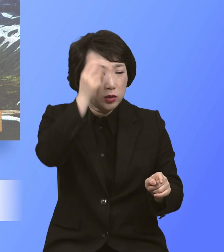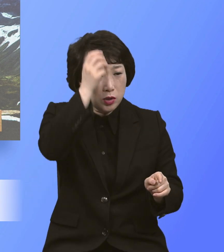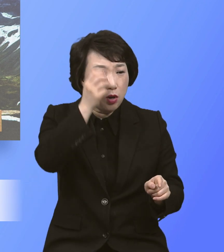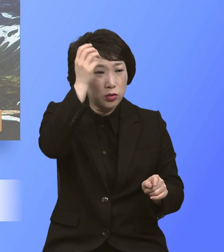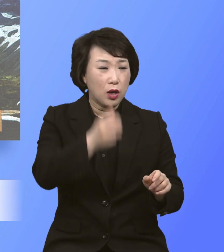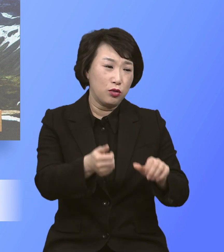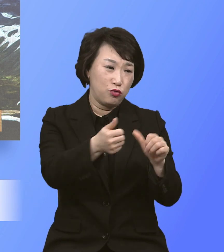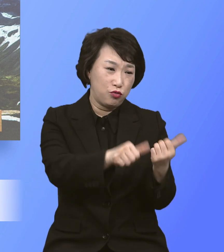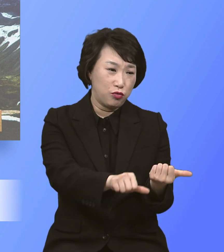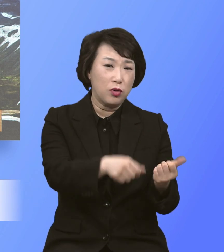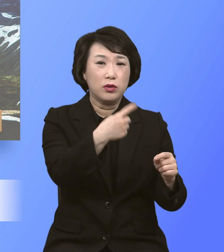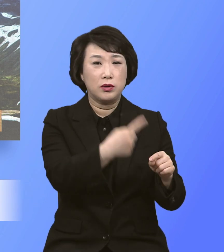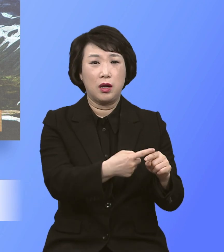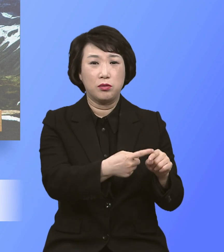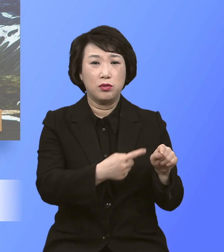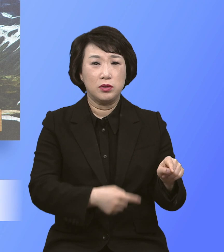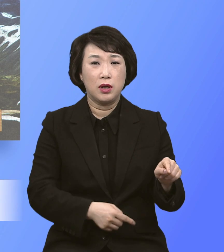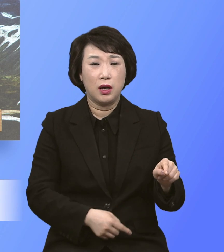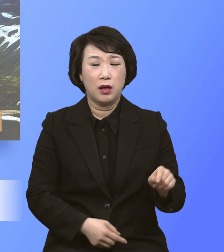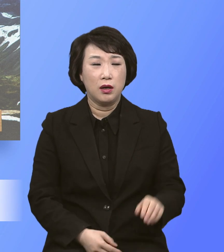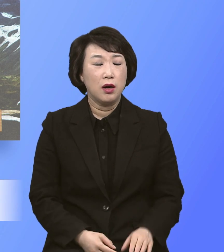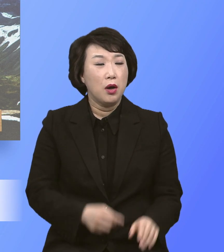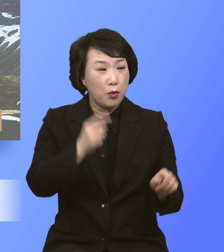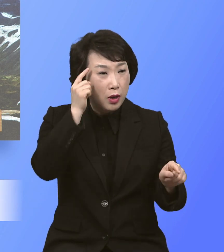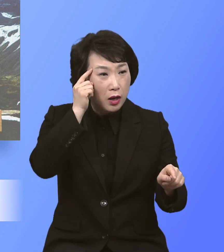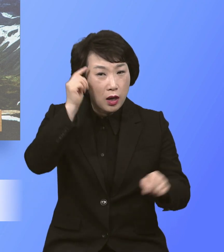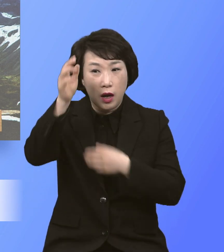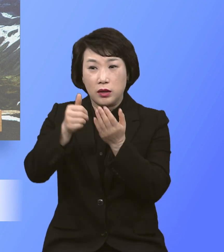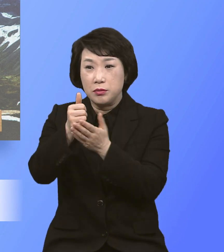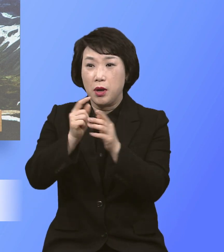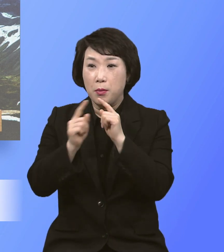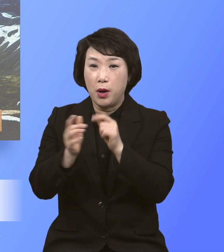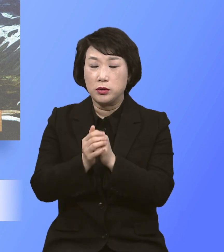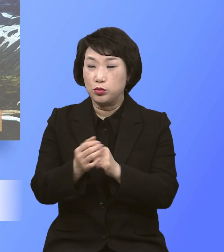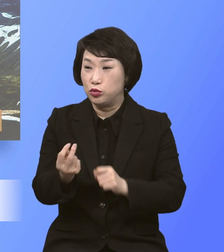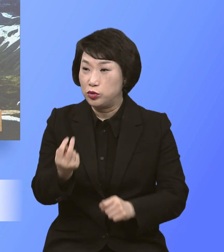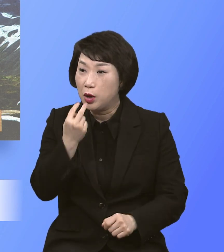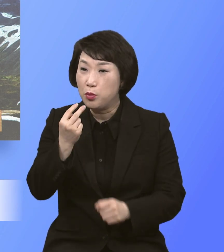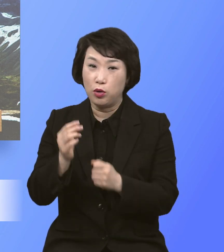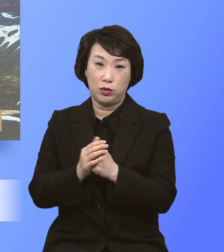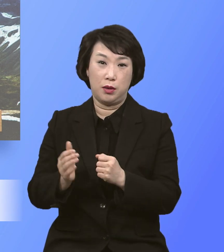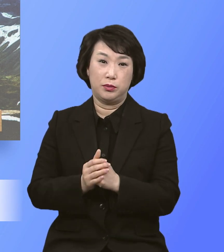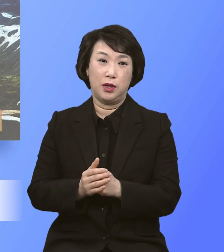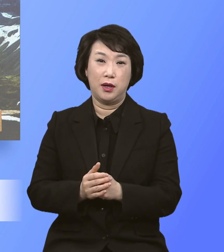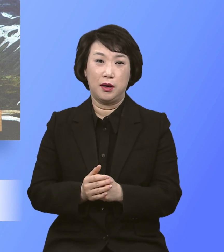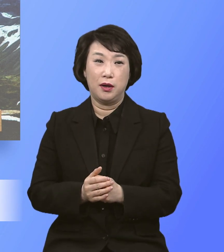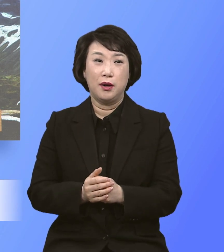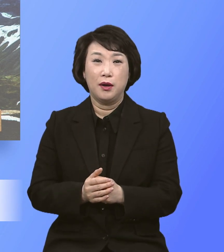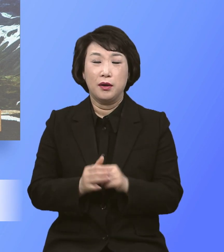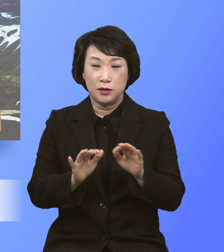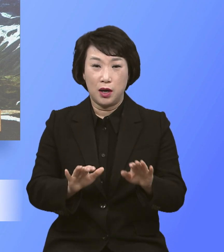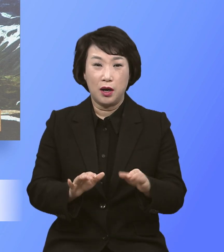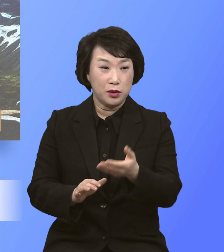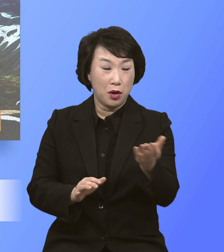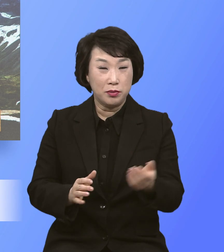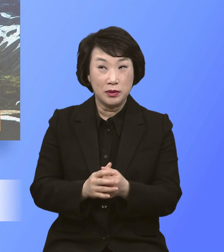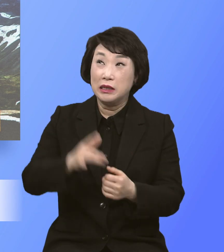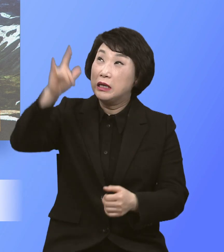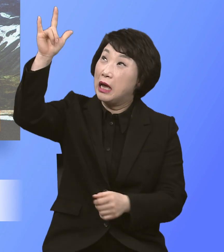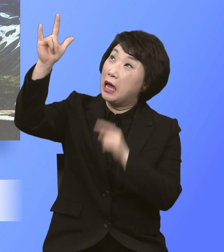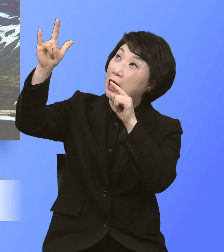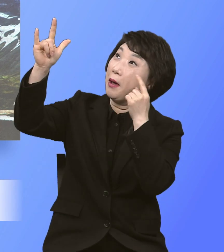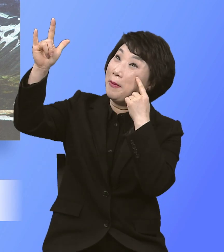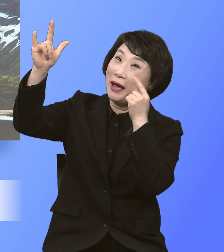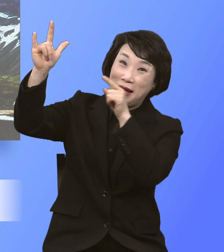영적으로 죽은 것입니다. 왜? 하나님 말씀에 생명이 있기 때문에요. 저 태양을 보세요.